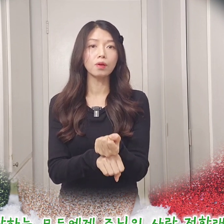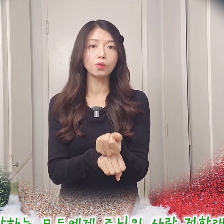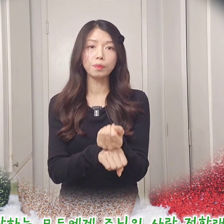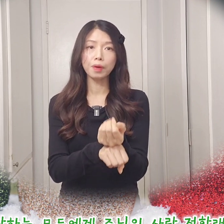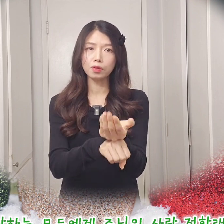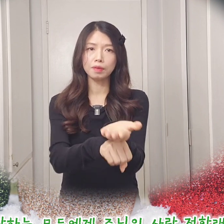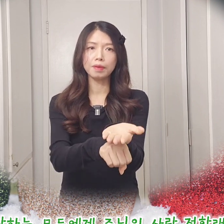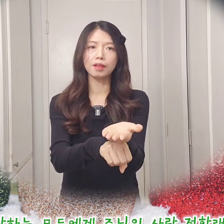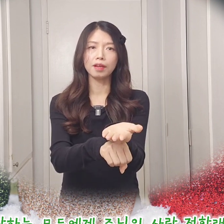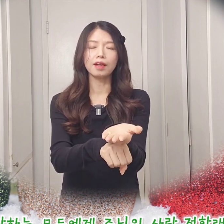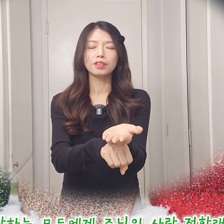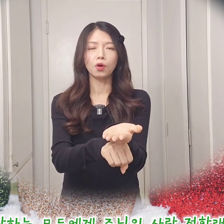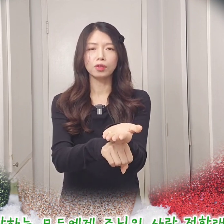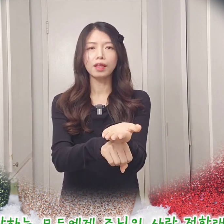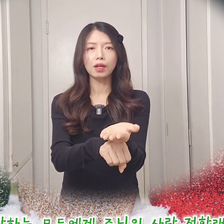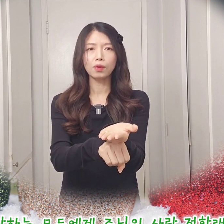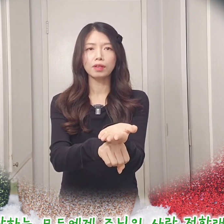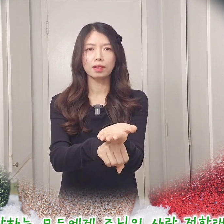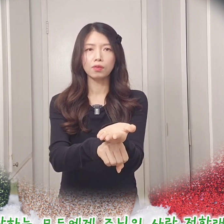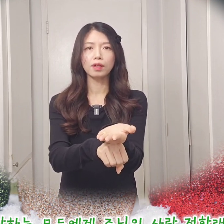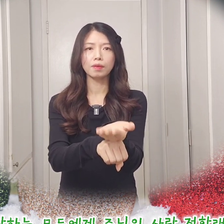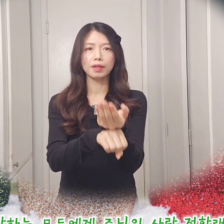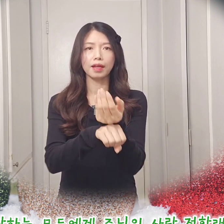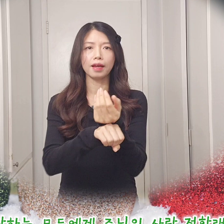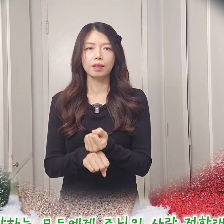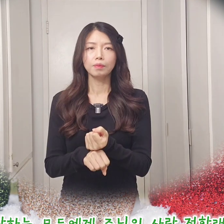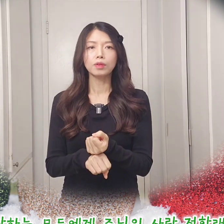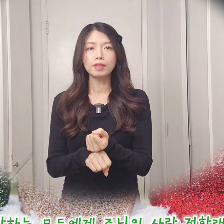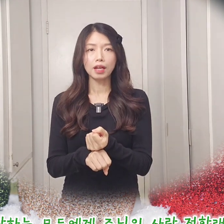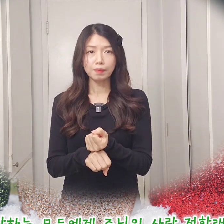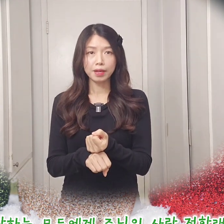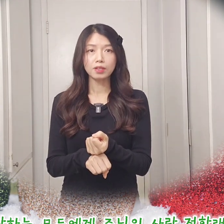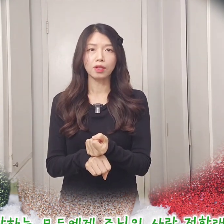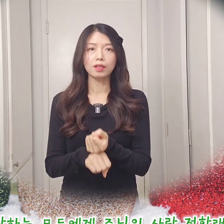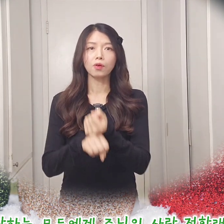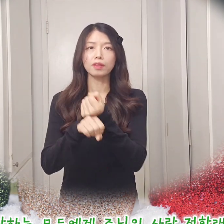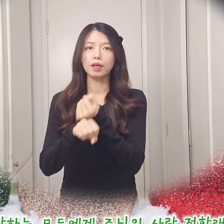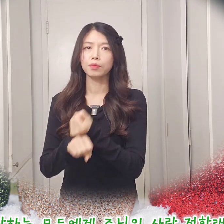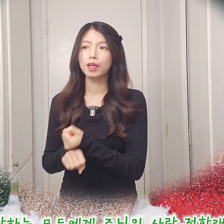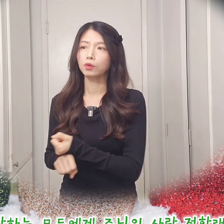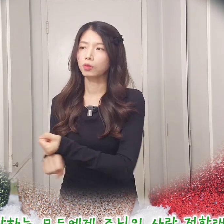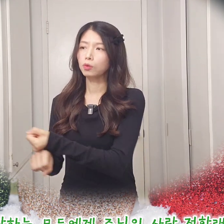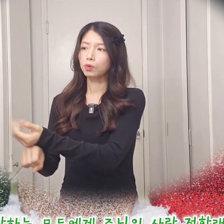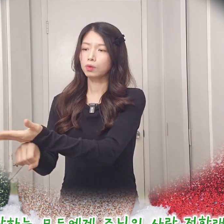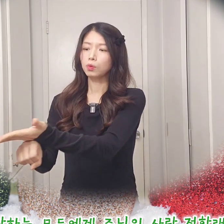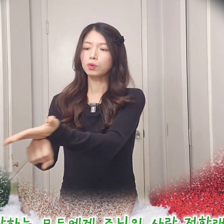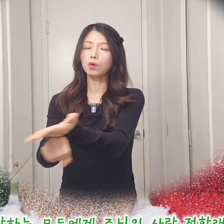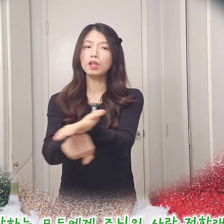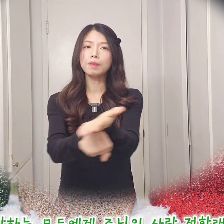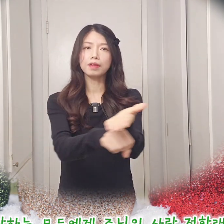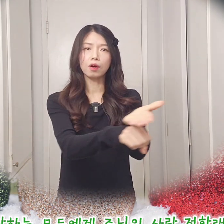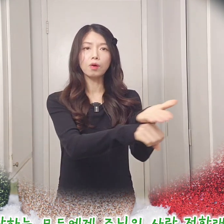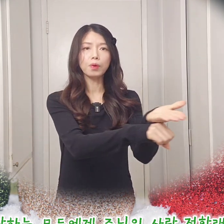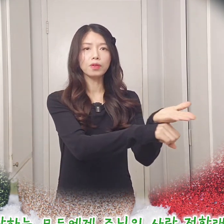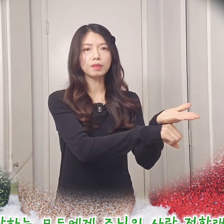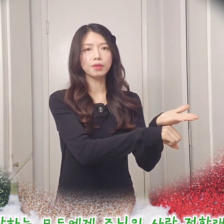손을 펴주시면 전하다라고 한 뜻의 수어가 됩니다. 모든 사람에게 전하는 거기 때문에 이것도 손을 돌리면서 표현하시면